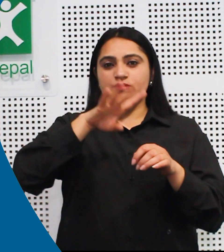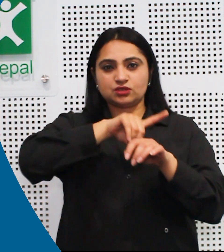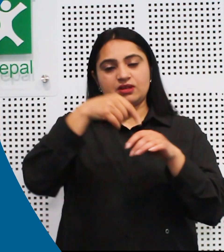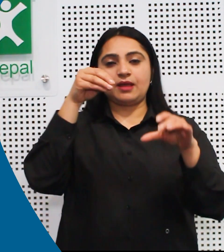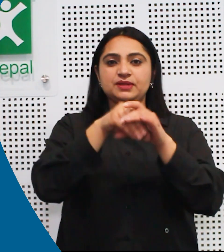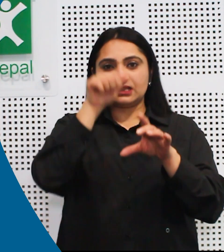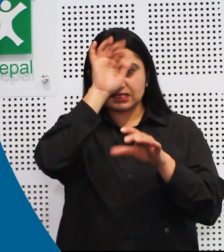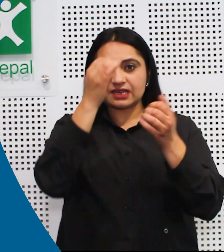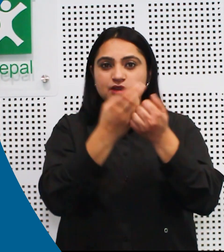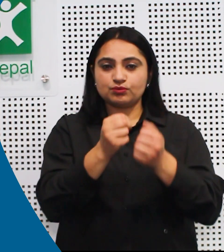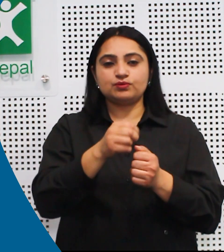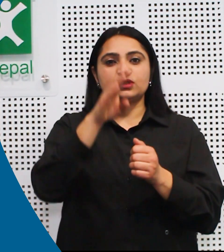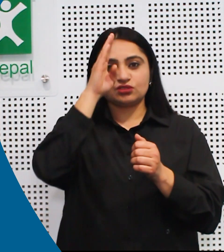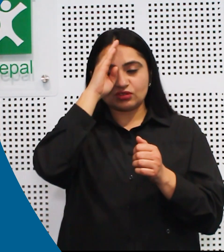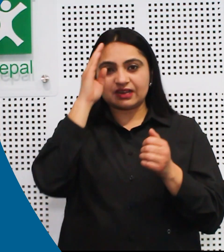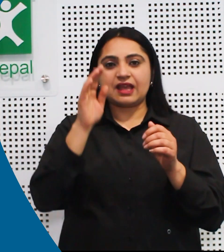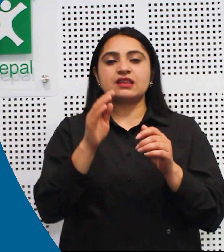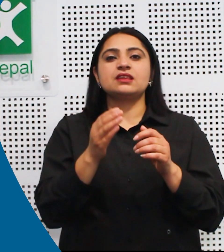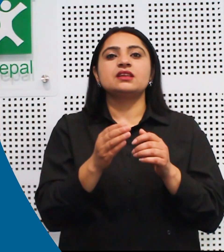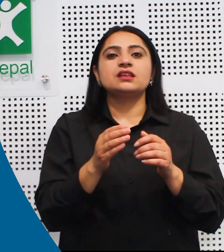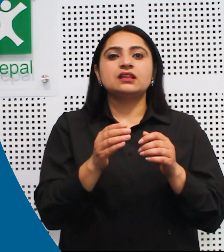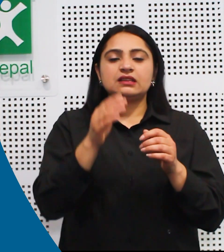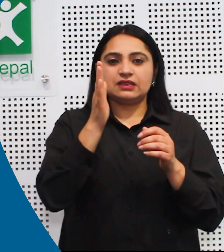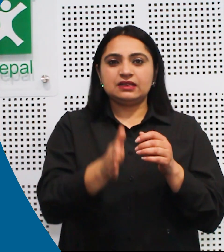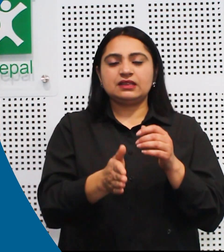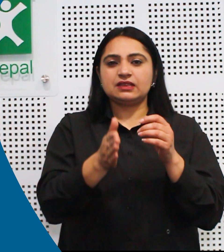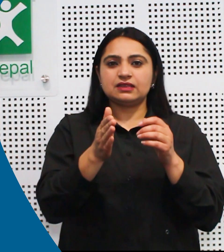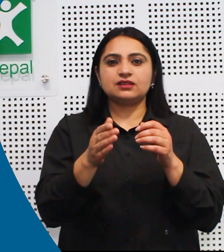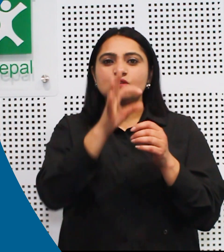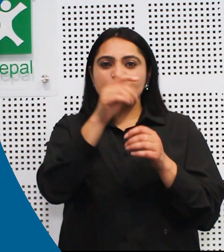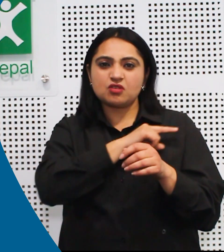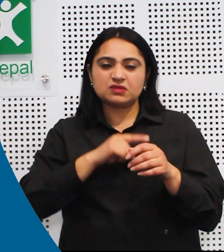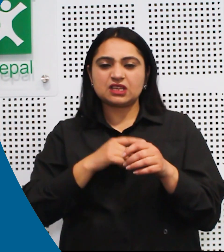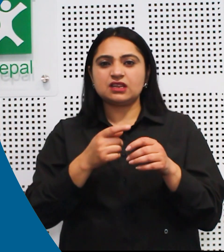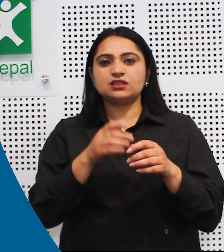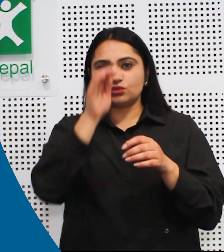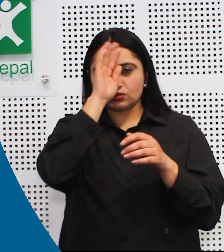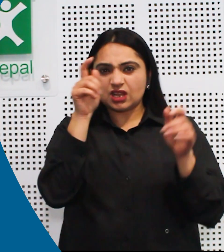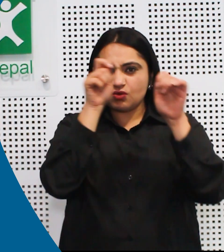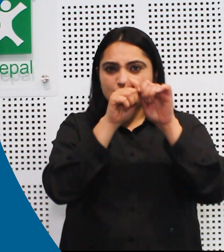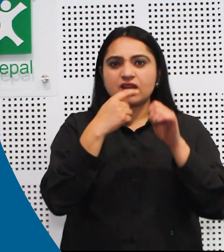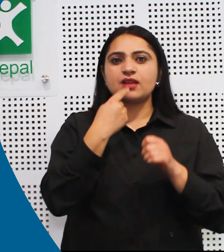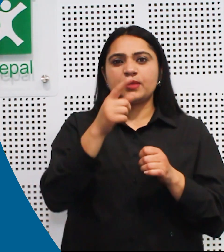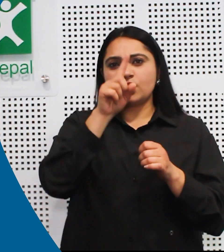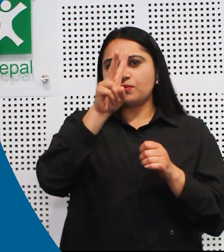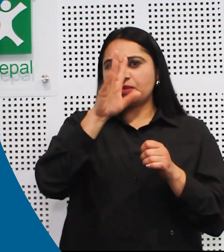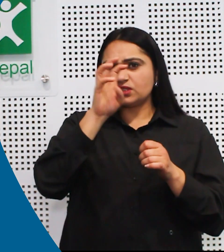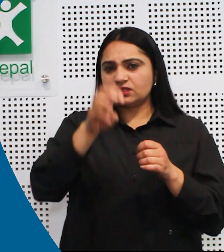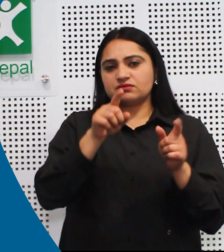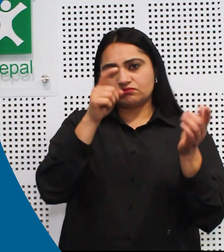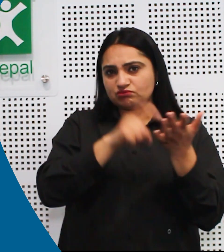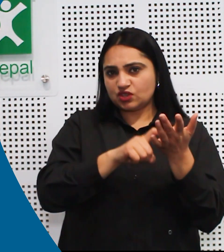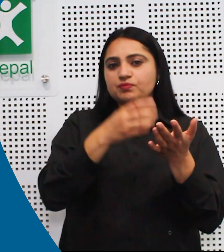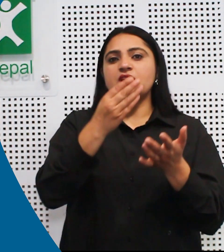अनि सरकारी वा सार्वजनिक निकायका अधिकारीले सूचना लुकाएमा 25,000 सम्म जरिवाना हुने व्यवस्था ऐनमा छ। त्यसका लागि